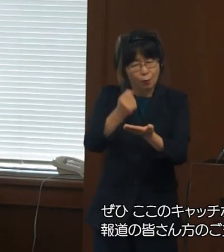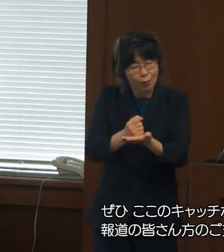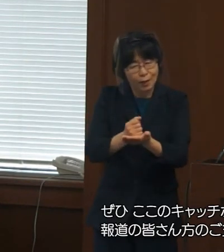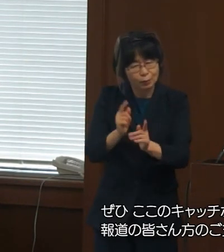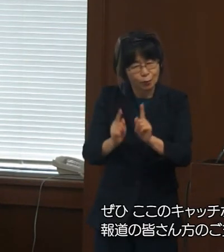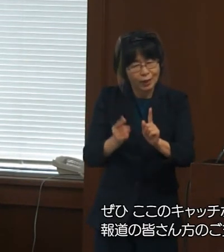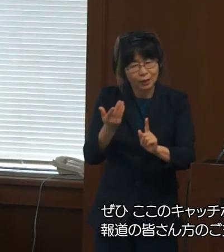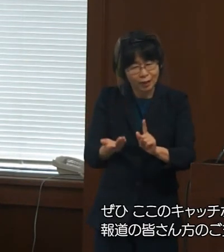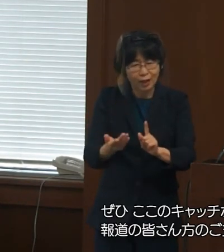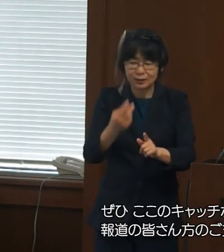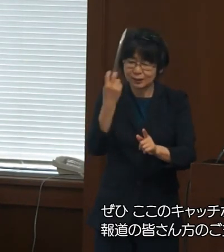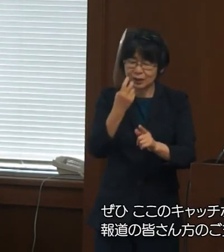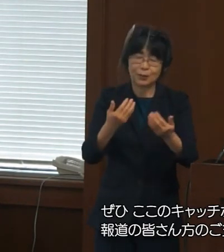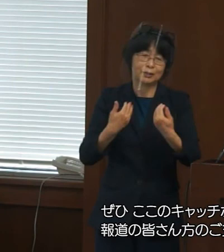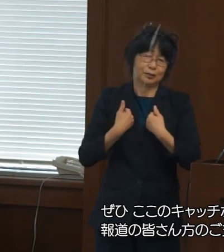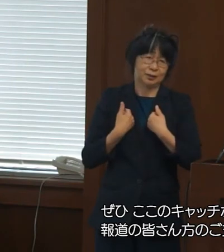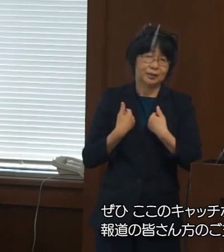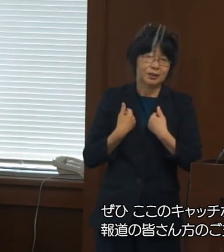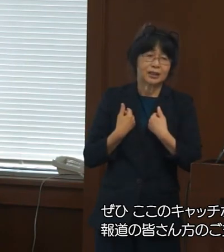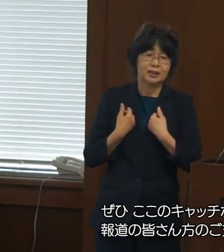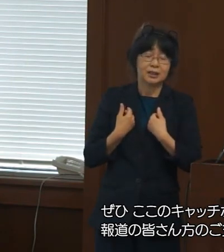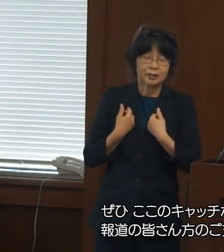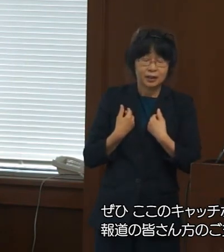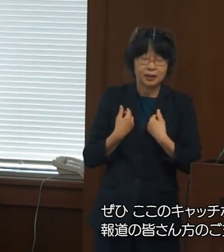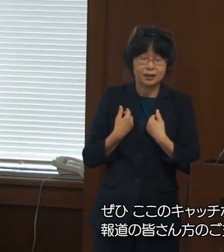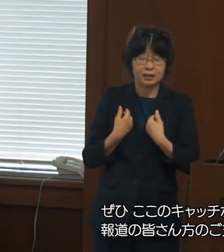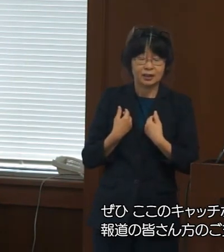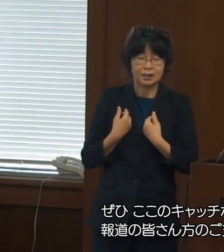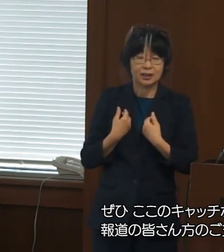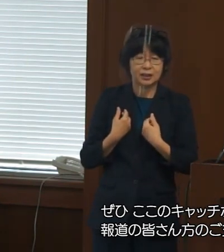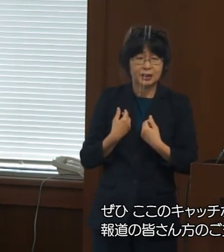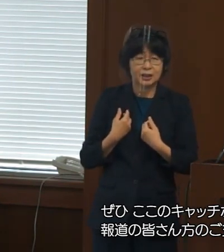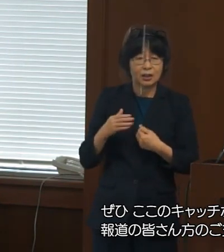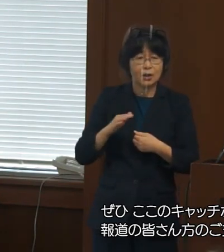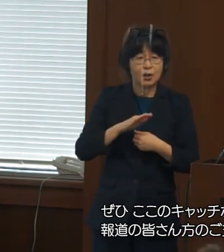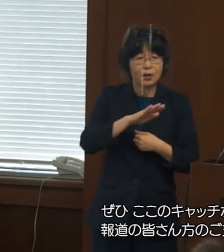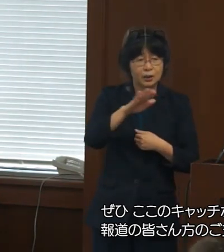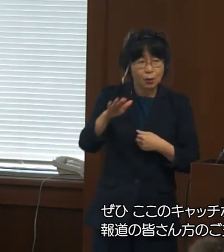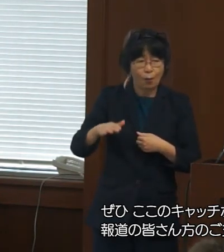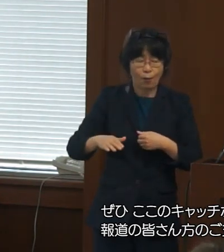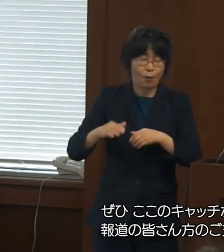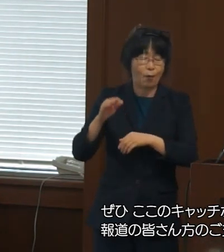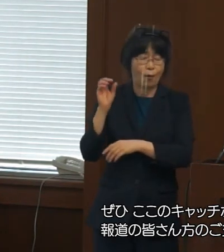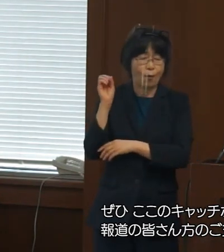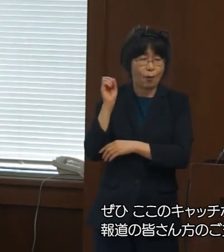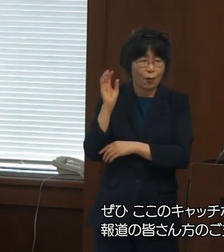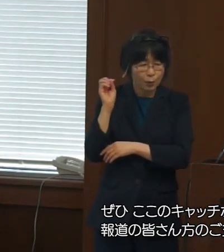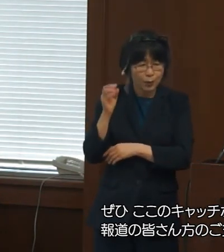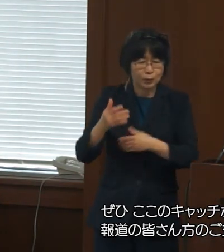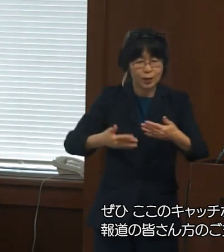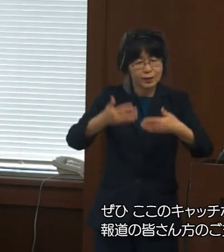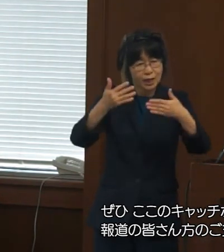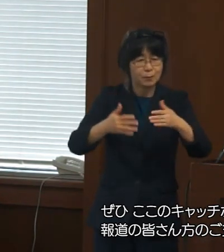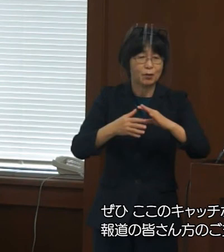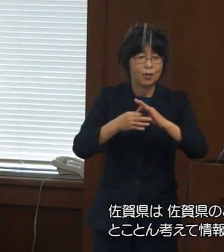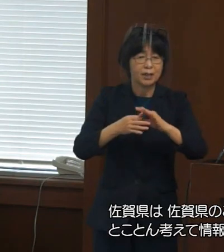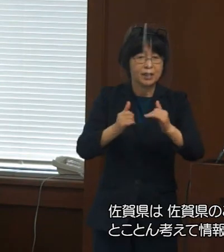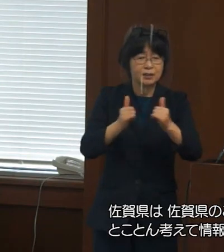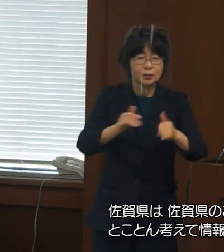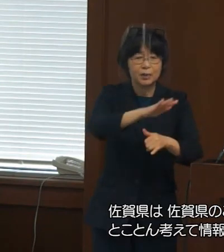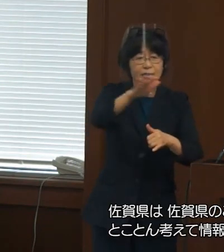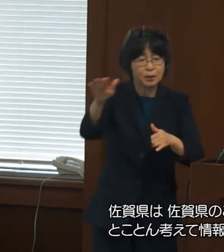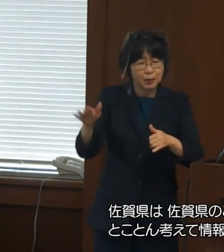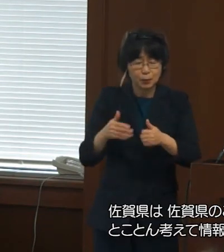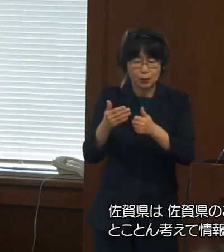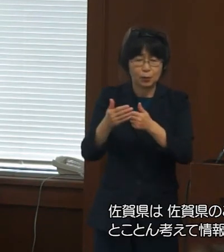ぜひここのキャッチボールというところに報道の皆さん方のご支援もいただきたいなと、佐賀